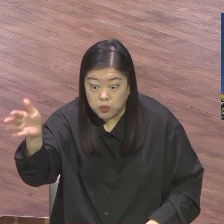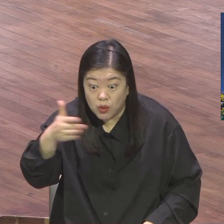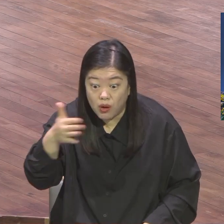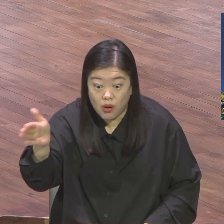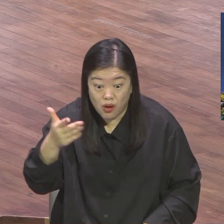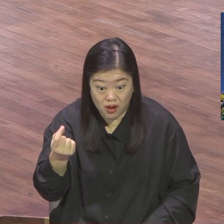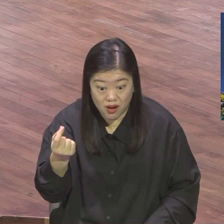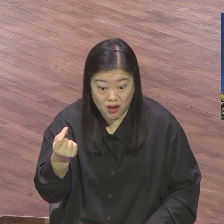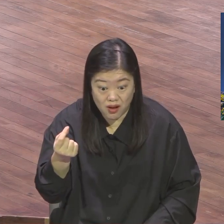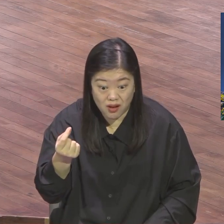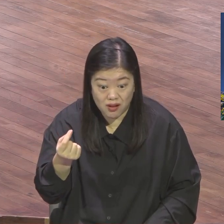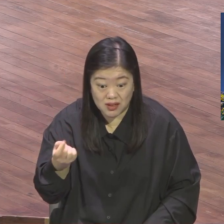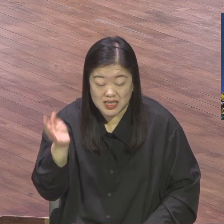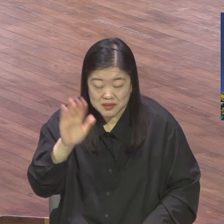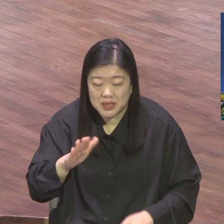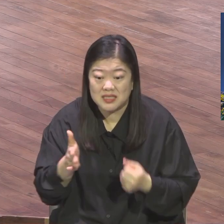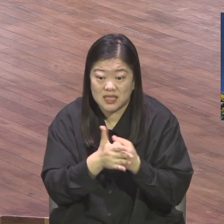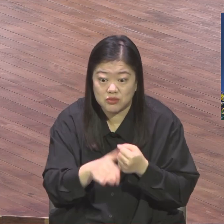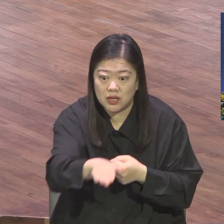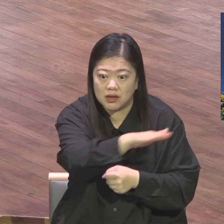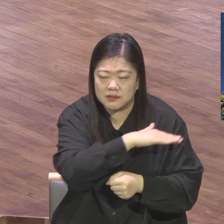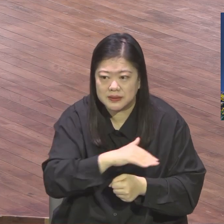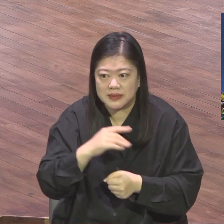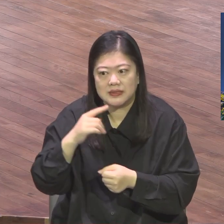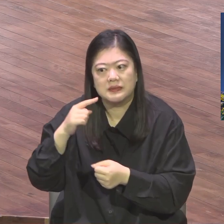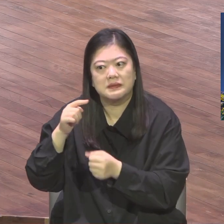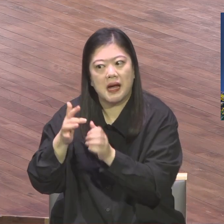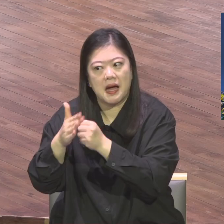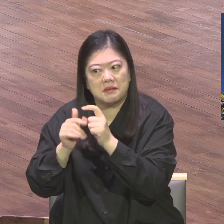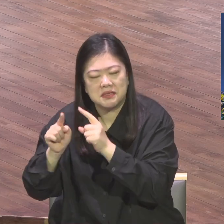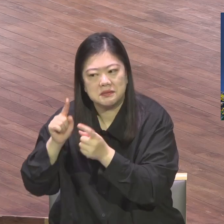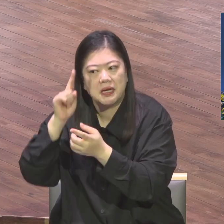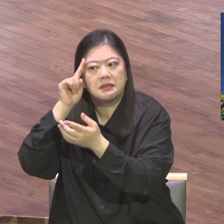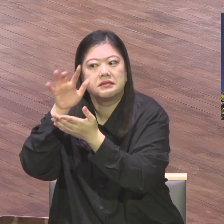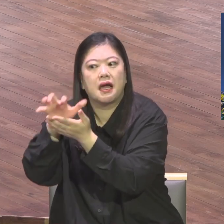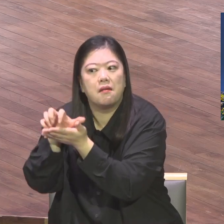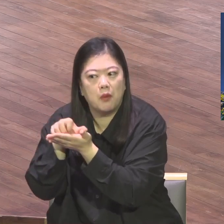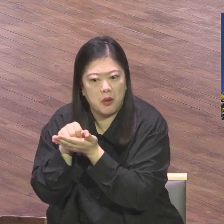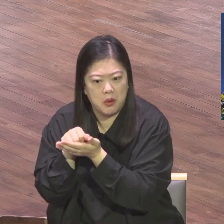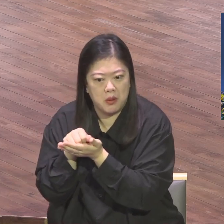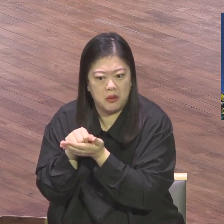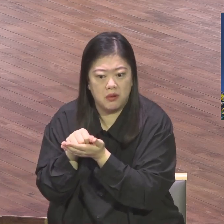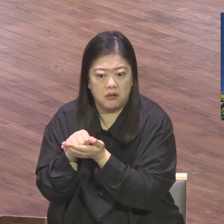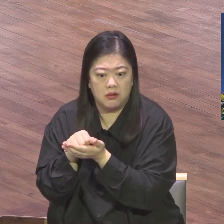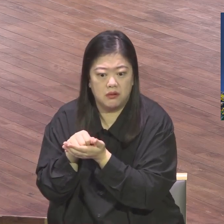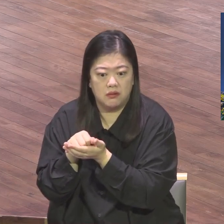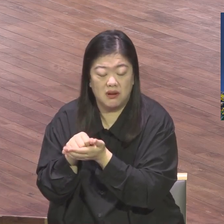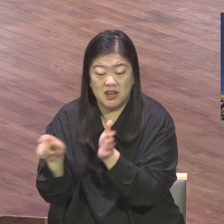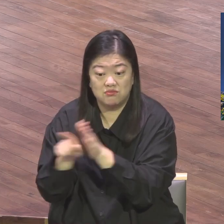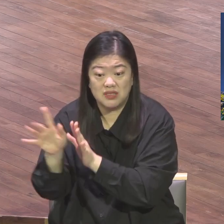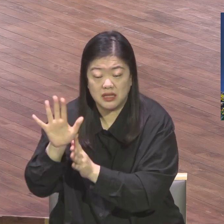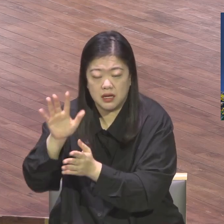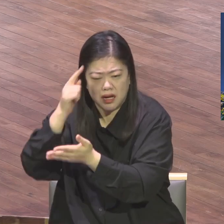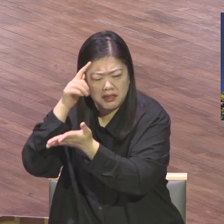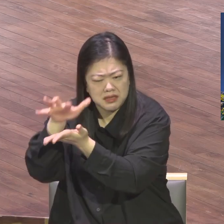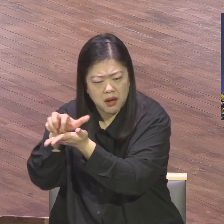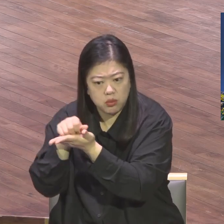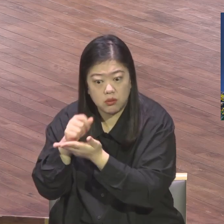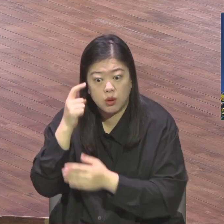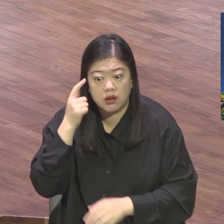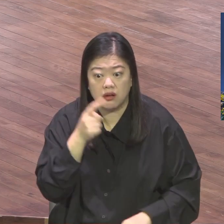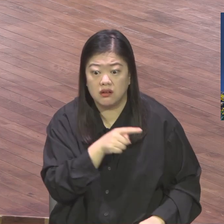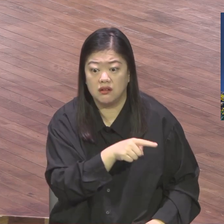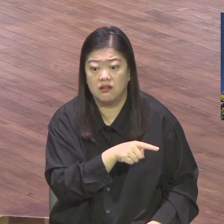참고하고, 전부 욕심은 창세기 3장, 6장, 11장이. 그러니까 교회를 다녀도